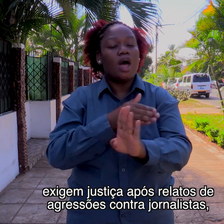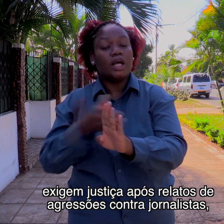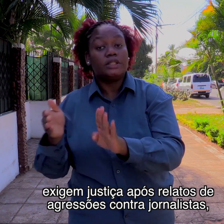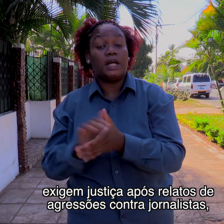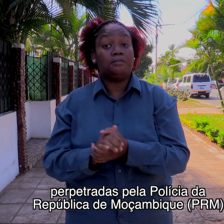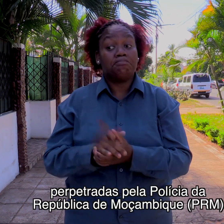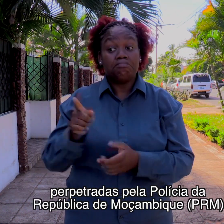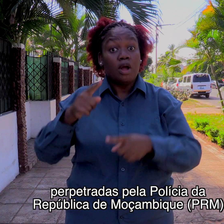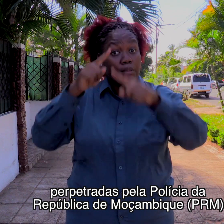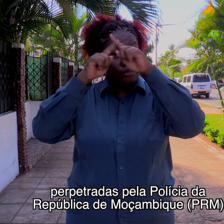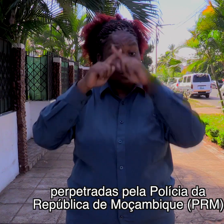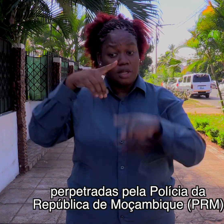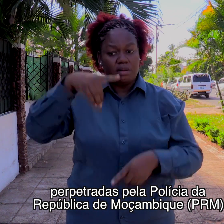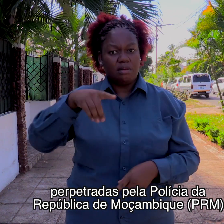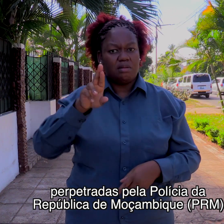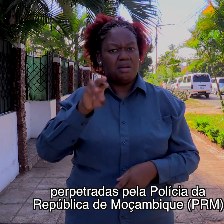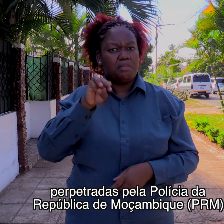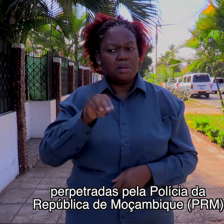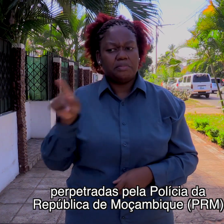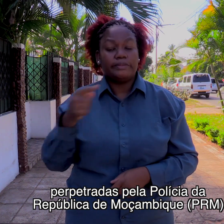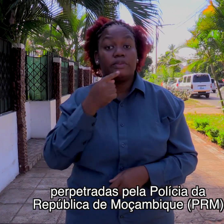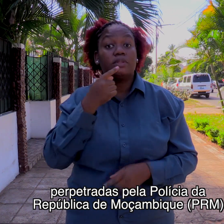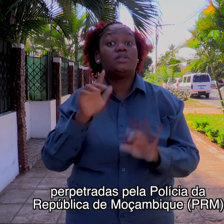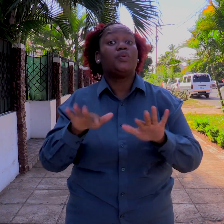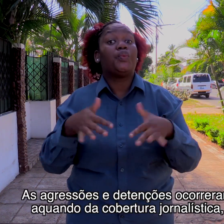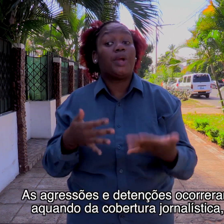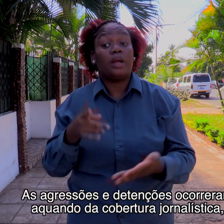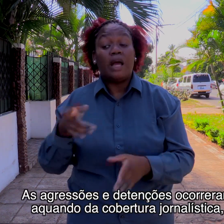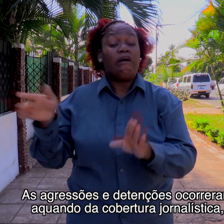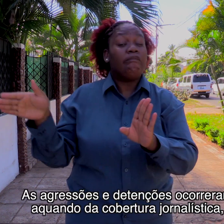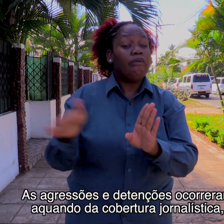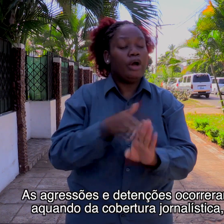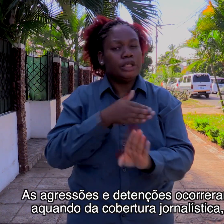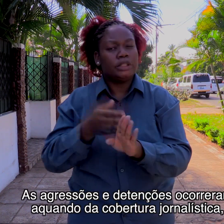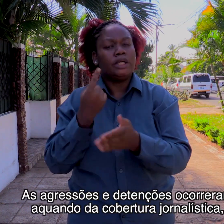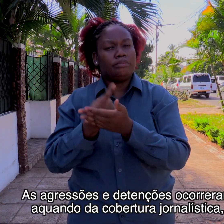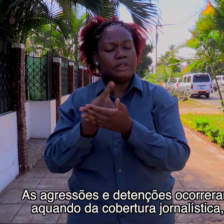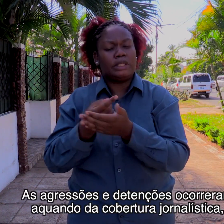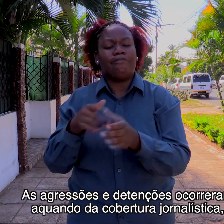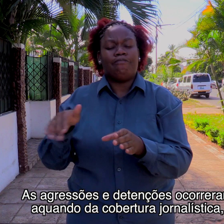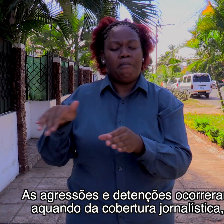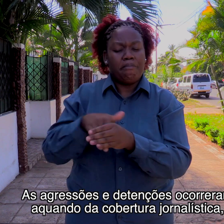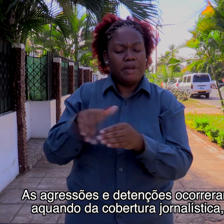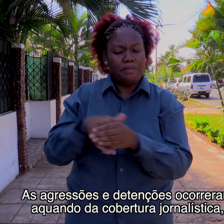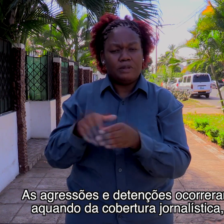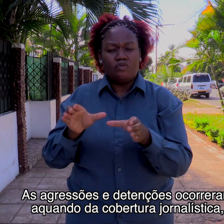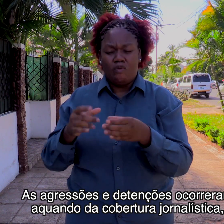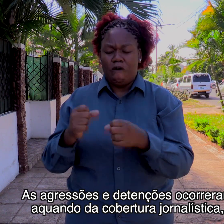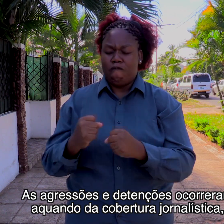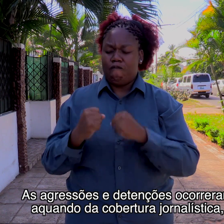jornalistas perpetradas pela Polícia da República de Moçambique. As agressões e detenções ocorreram a quando da cobertura